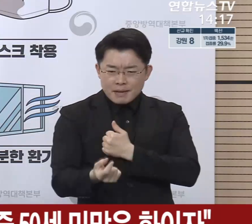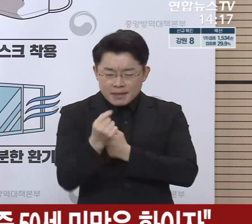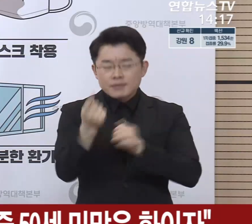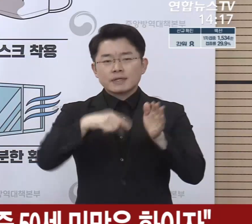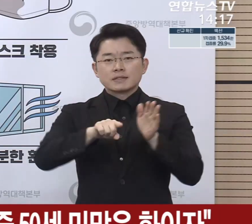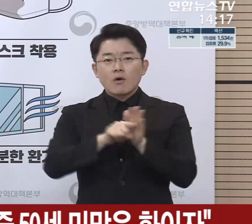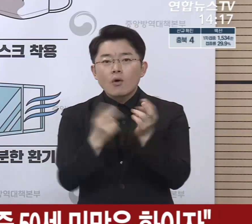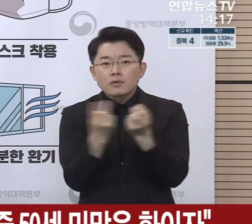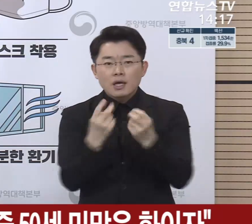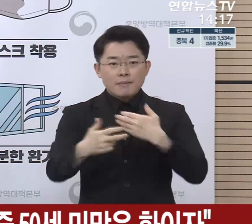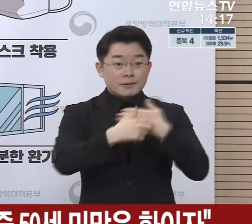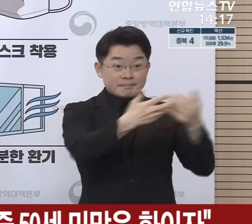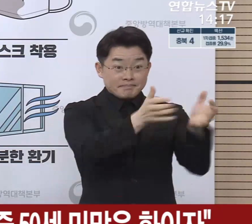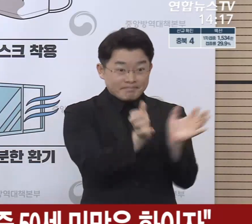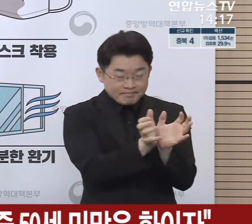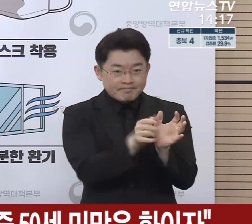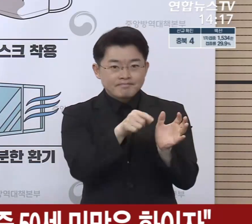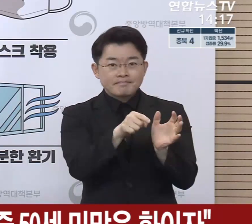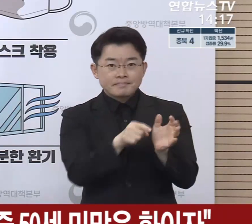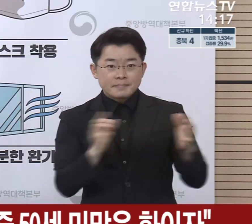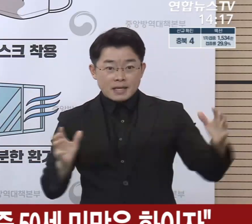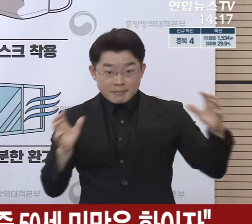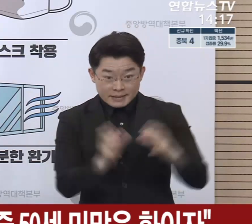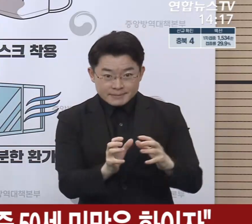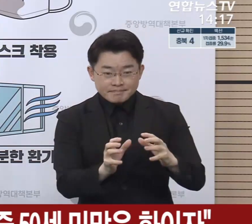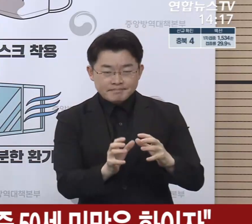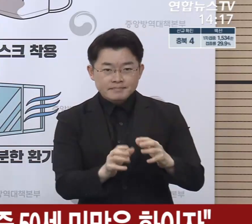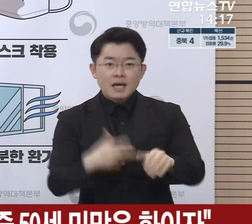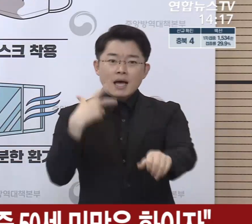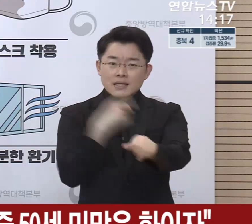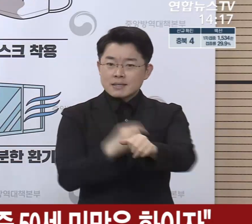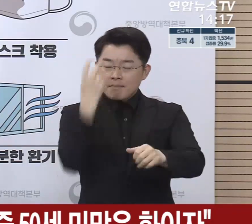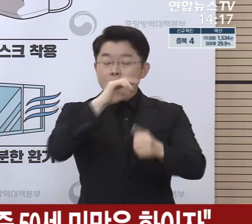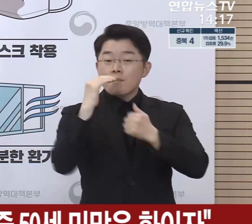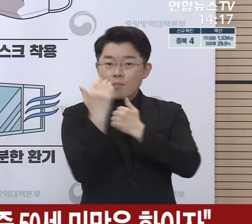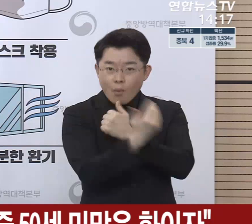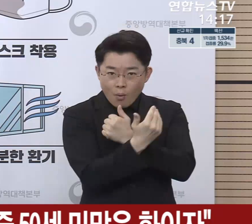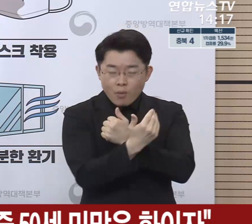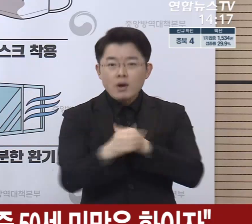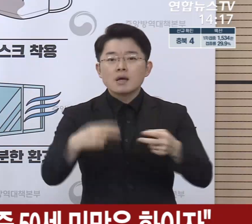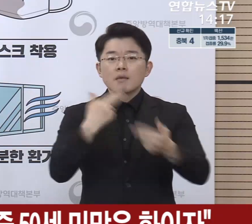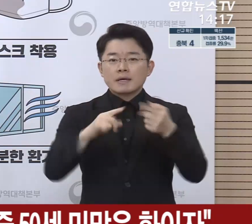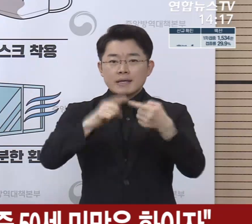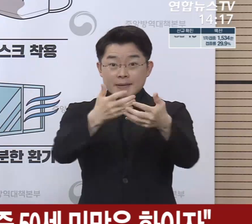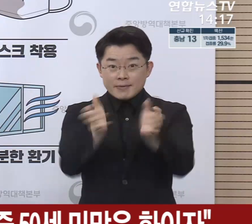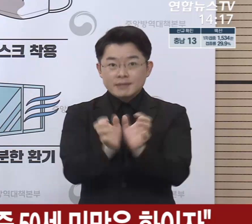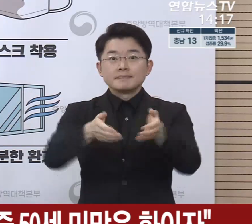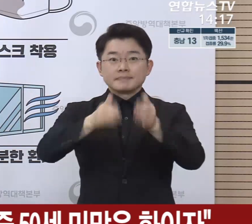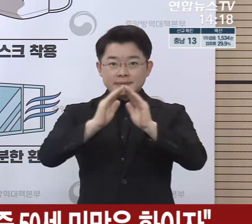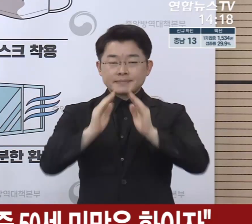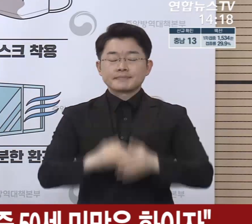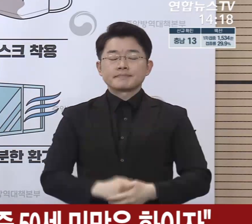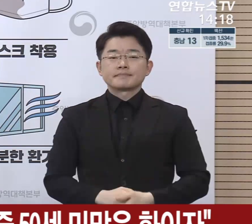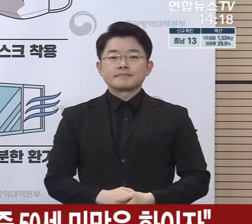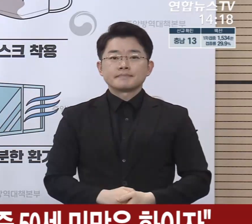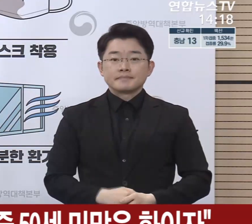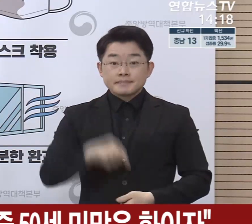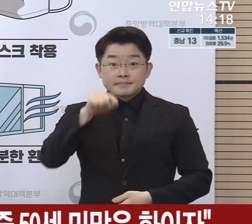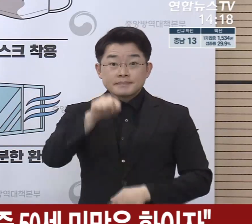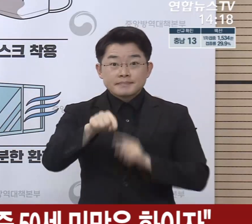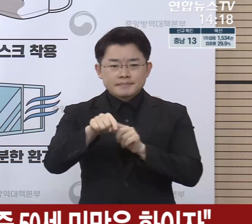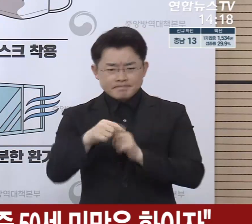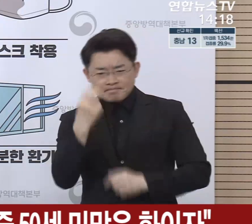위해 의료계와 함께 안전접종 민간대책협의회를 구성해서 운영을 하고 있습니다. 이